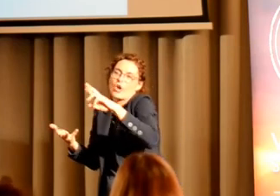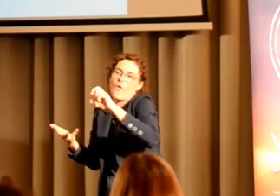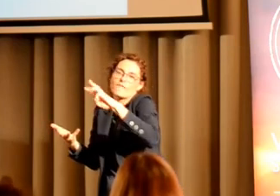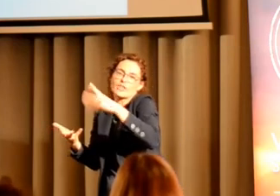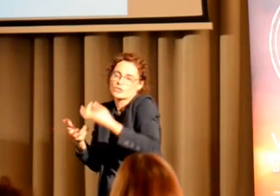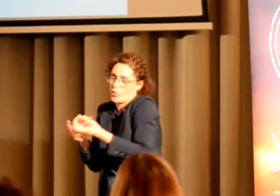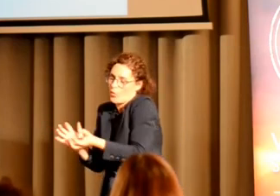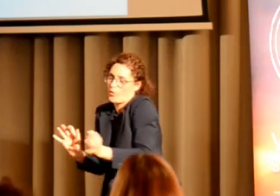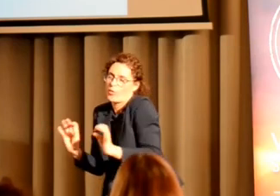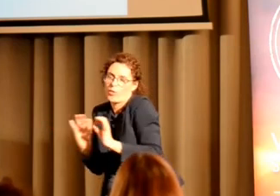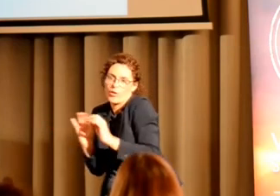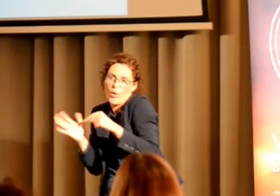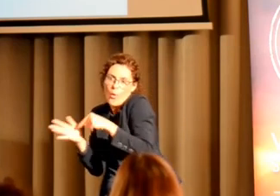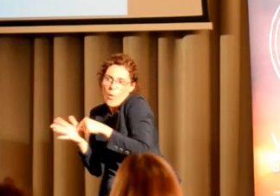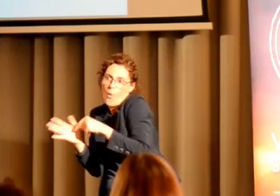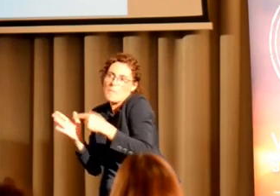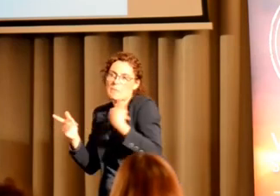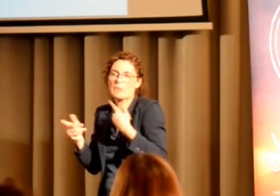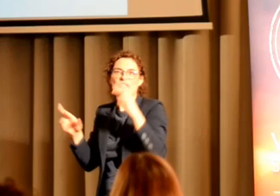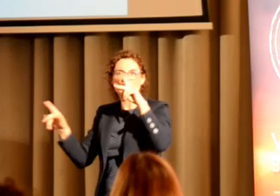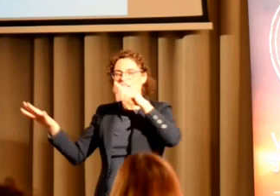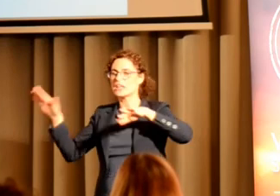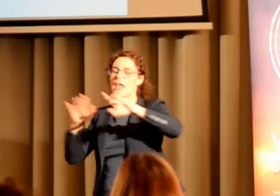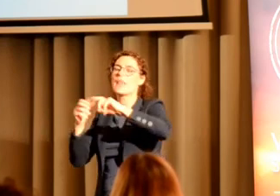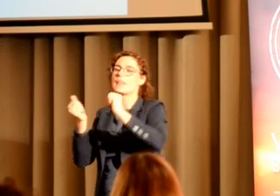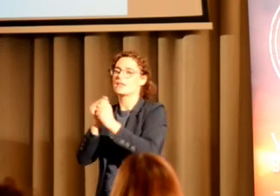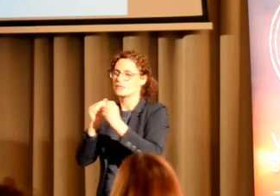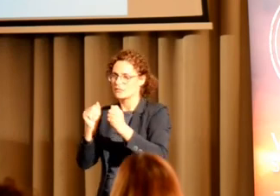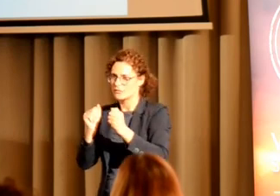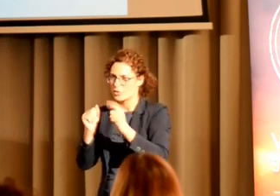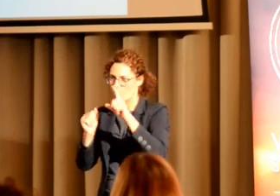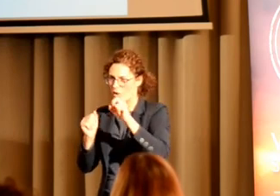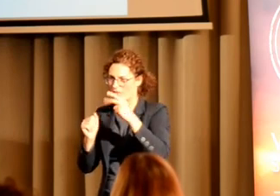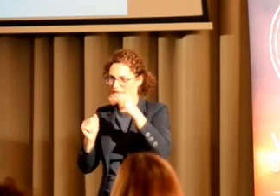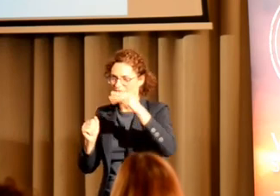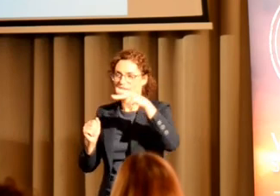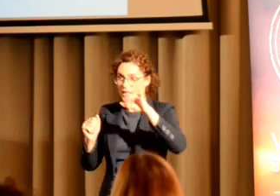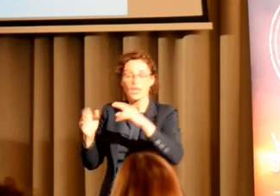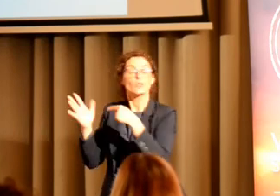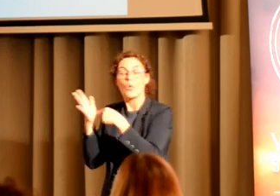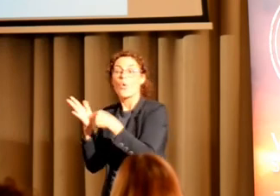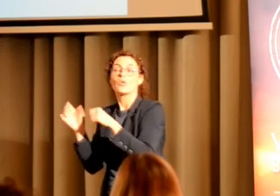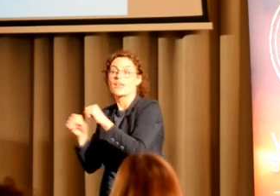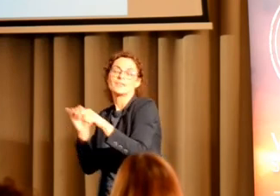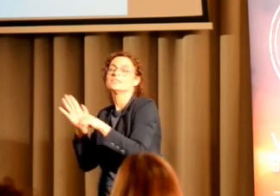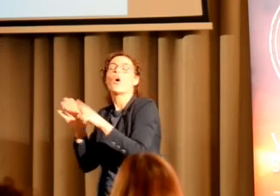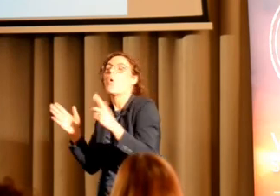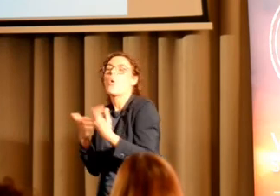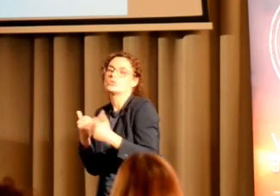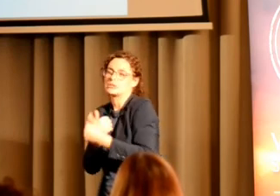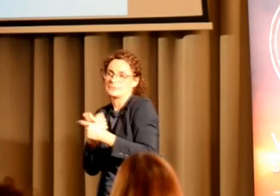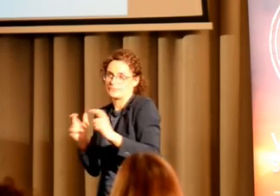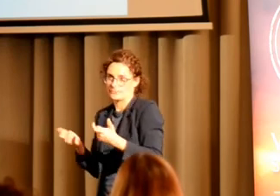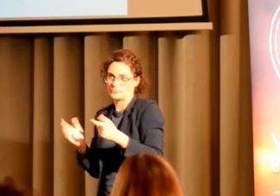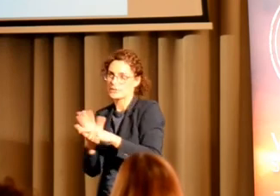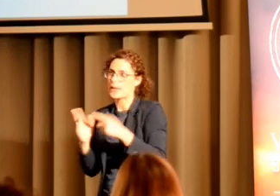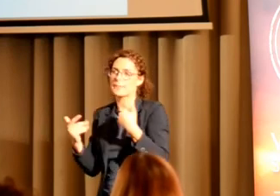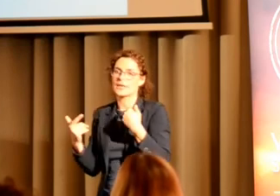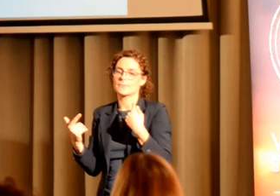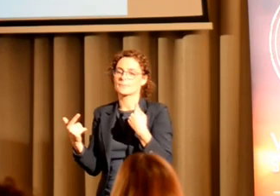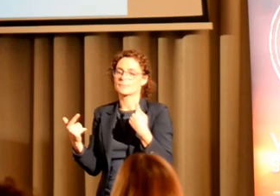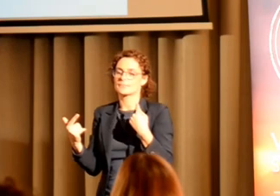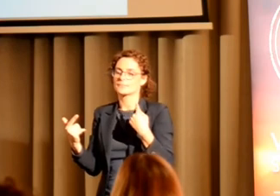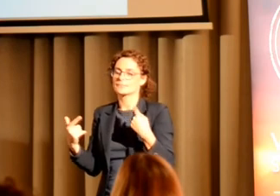miejscach, które są w jakiś tam sposób odsłonięte, na przykład w młodnikach. Generalnie chodzi o to, żeby uniknąć